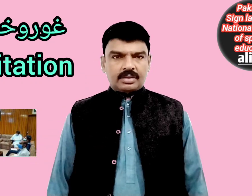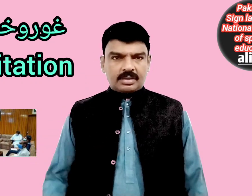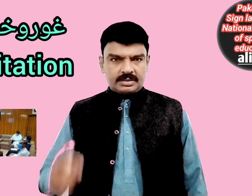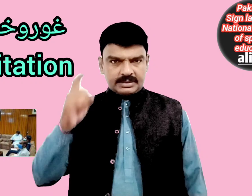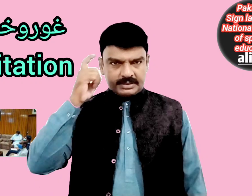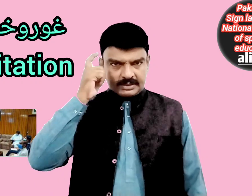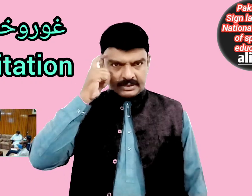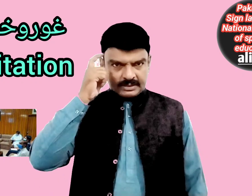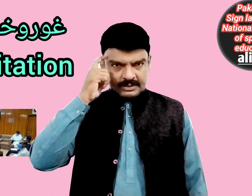غوروخوز